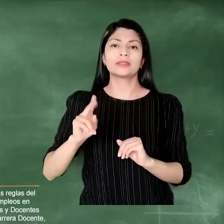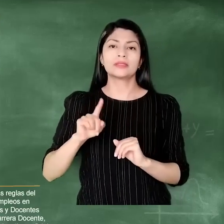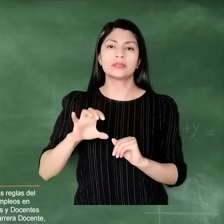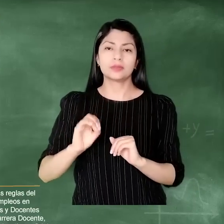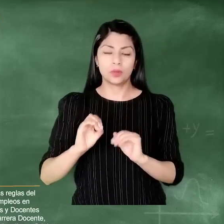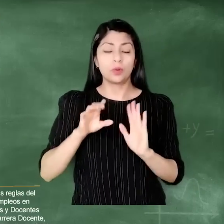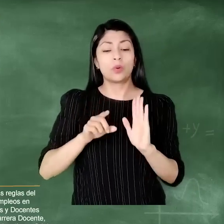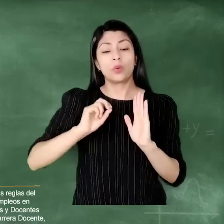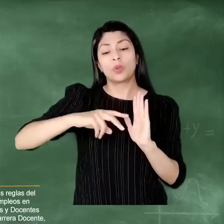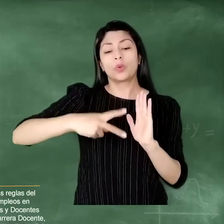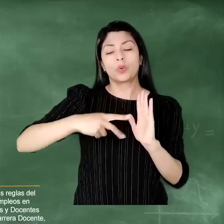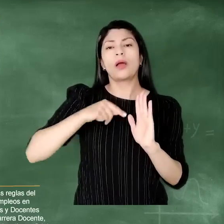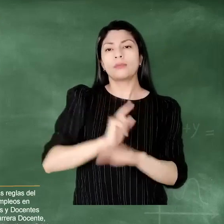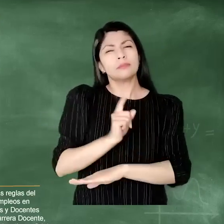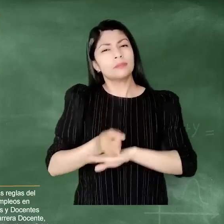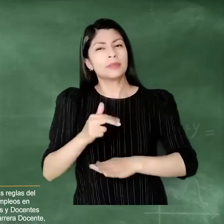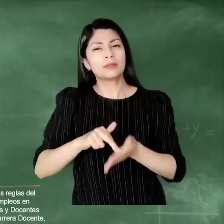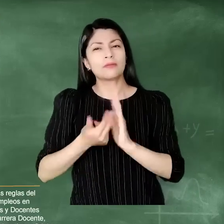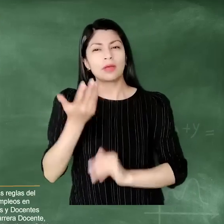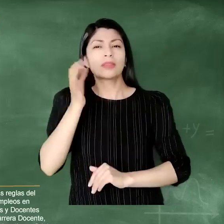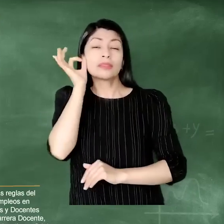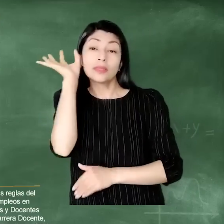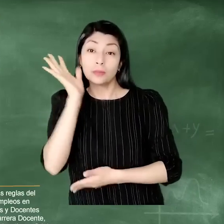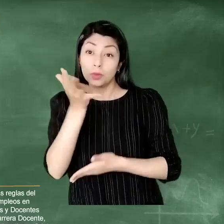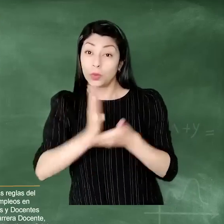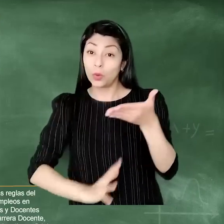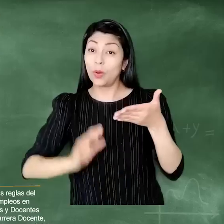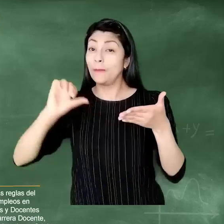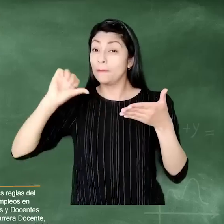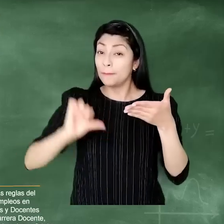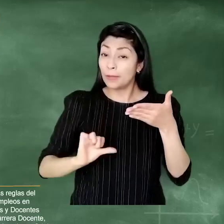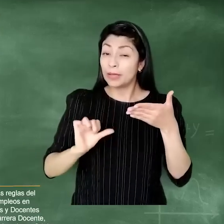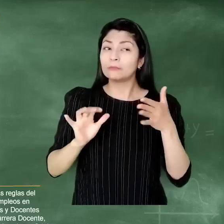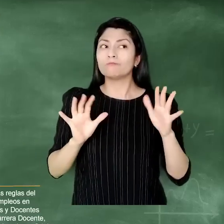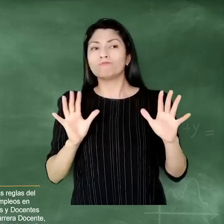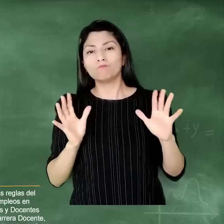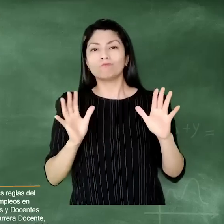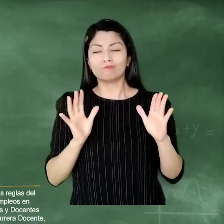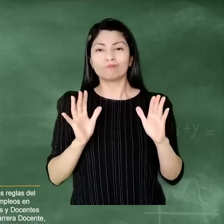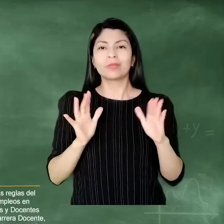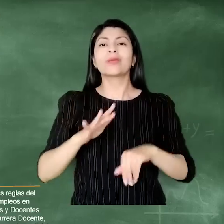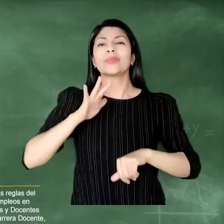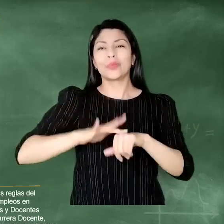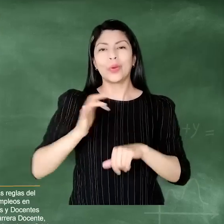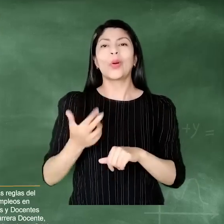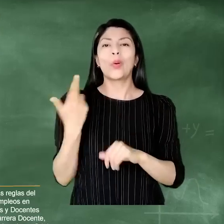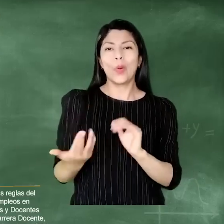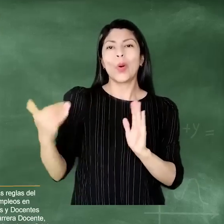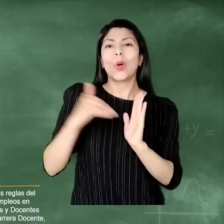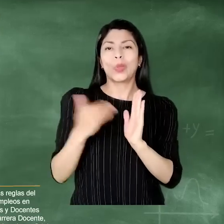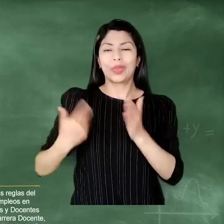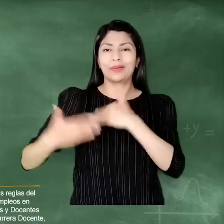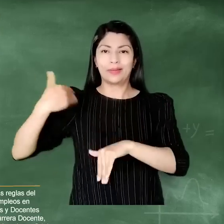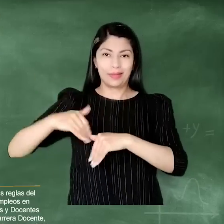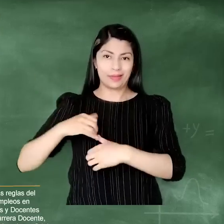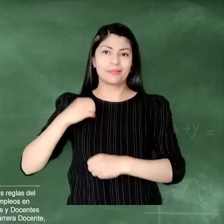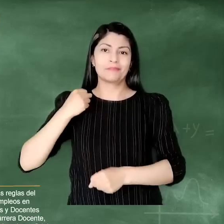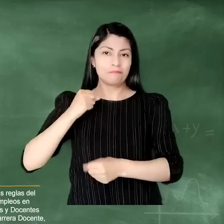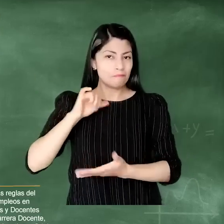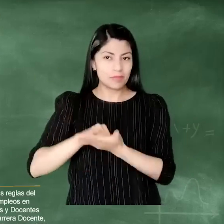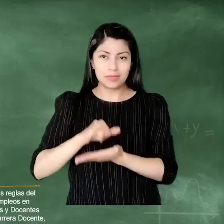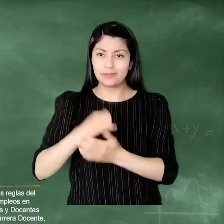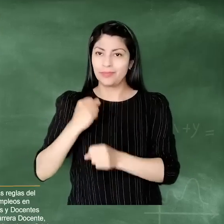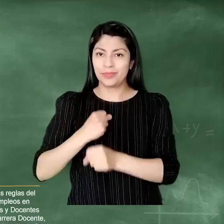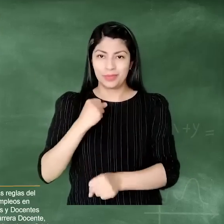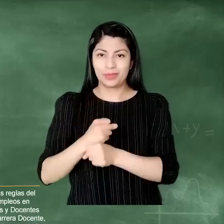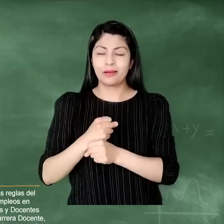presente artículo. De haber obtenido una calificación no satisfactoria, el educador deberá reintegrarse a su